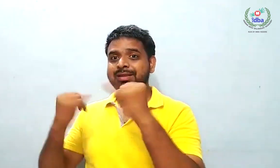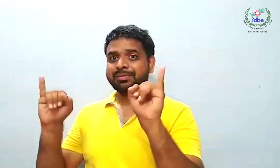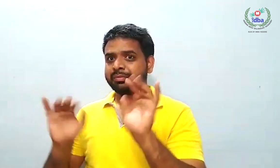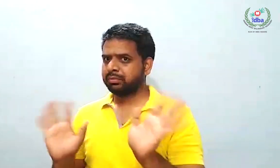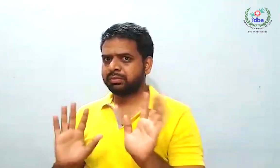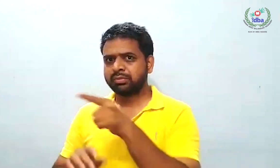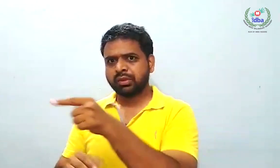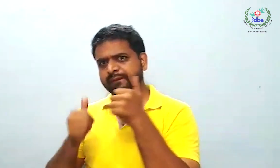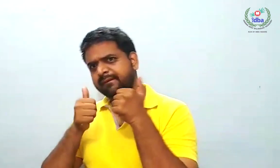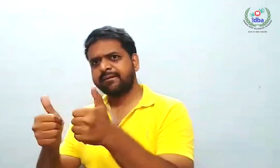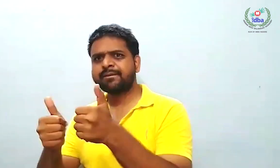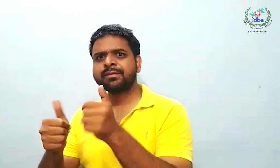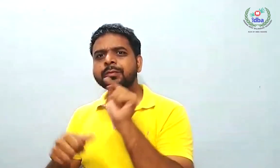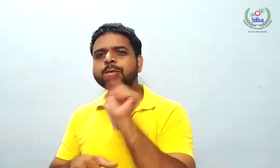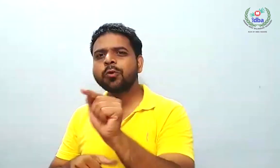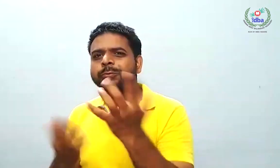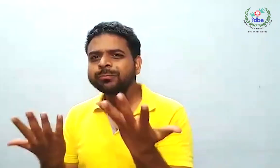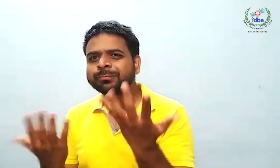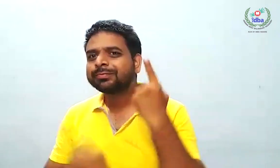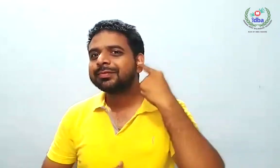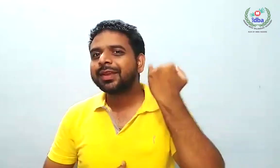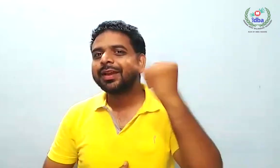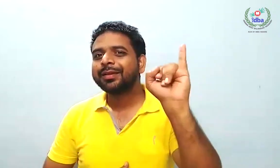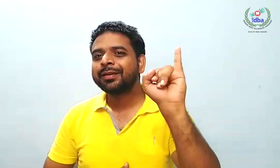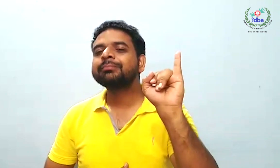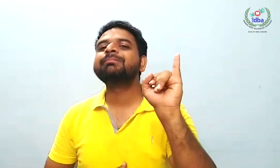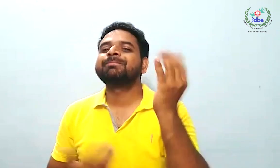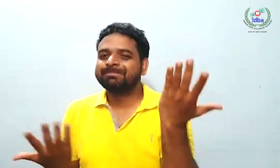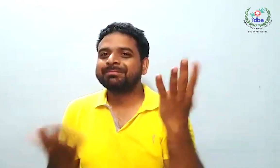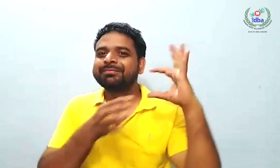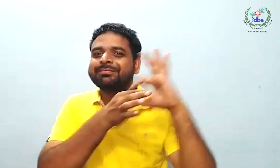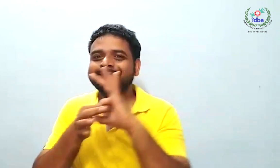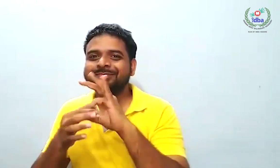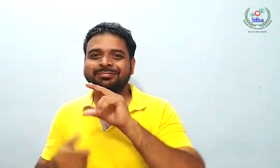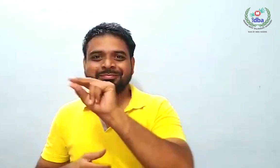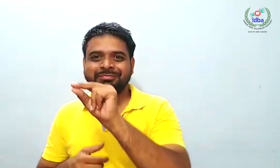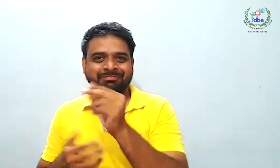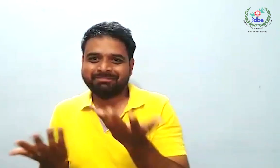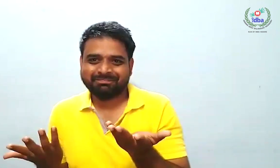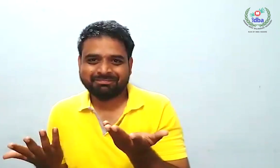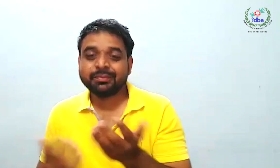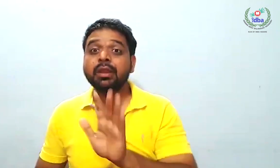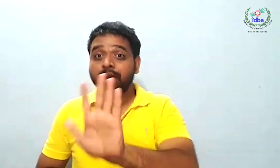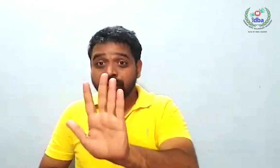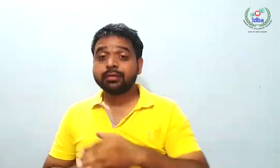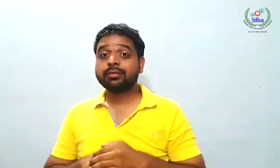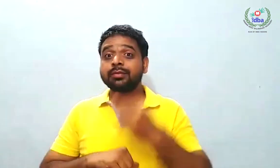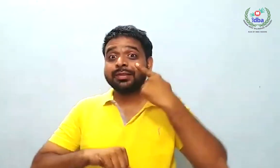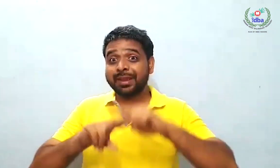में नहीं। वो बिल्कुल ठीक है, पर चूंकि वो सुन नहीं सकते हैं इसलिए बोल नहीं पाते हैं।